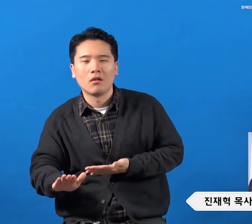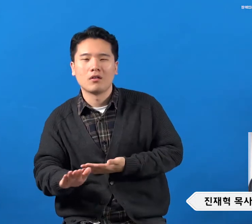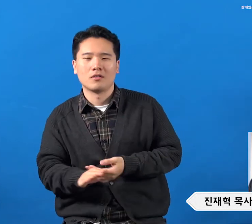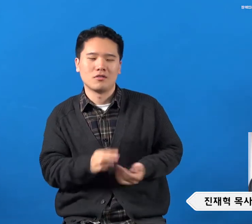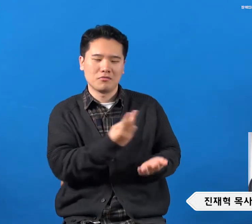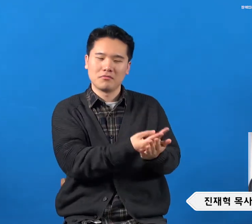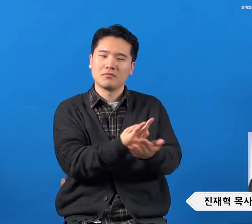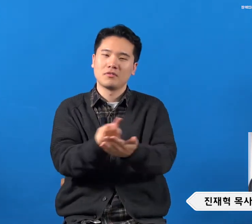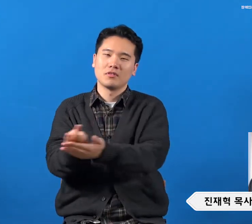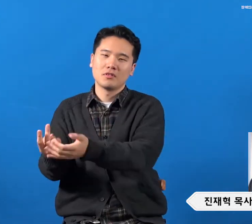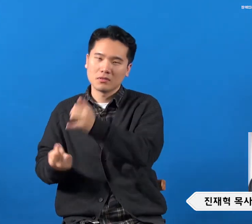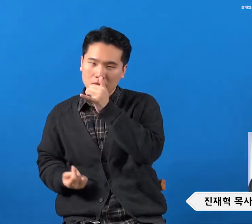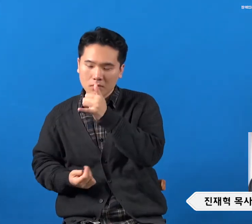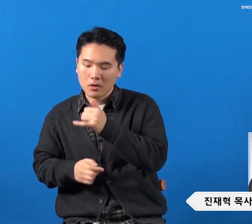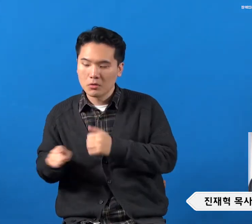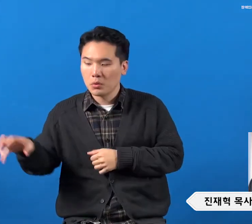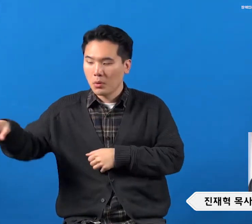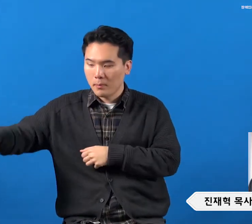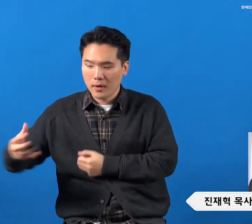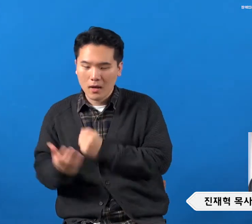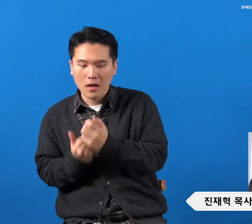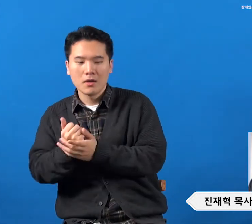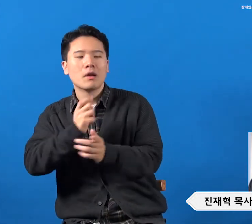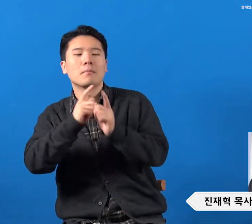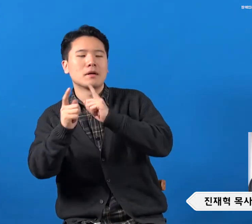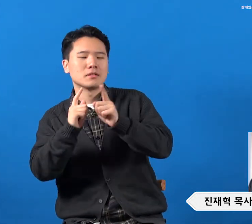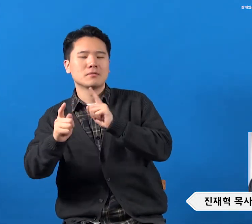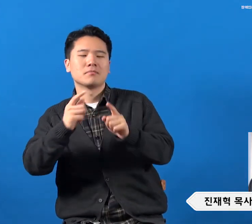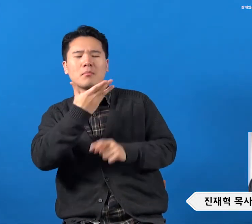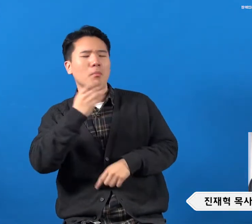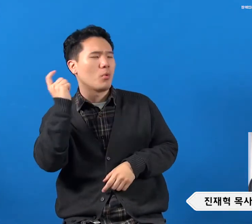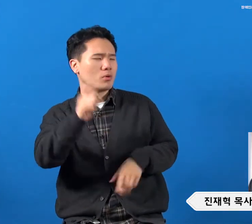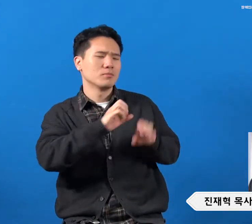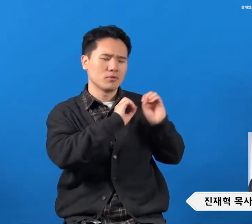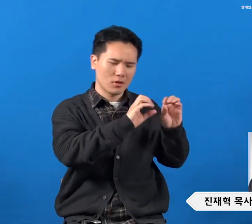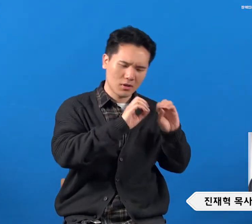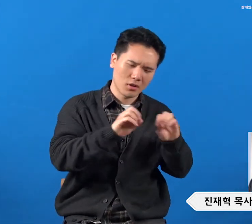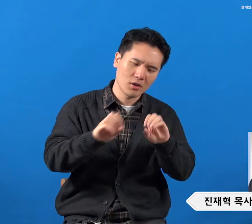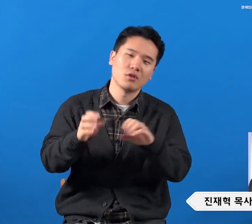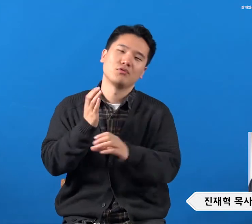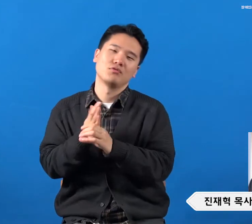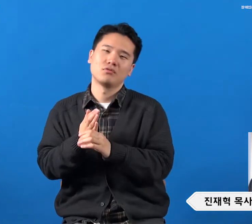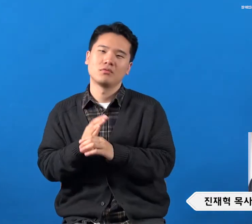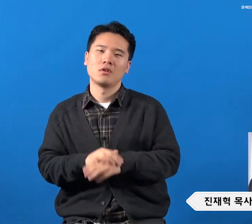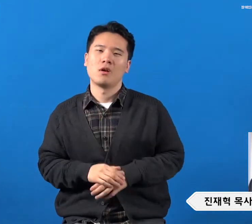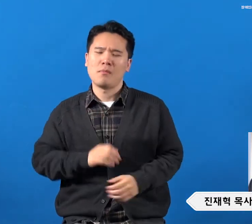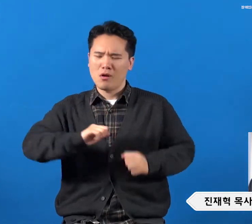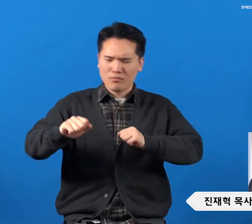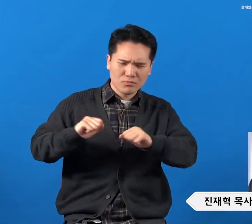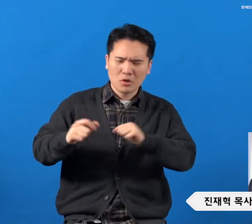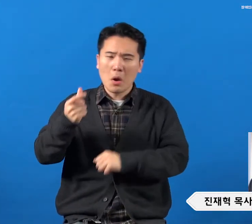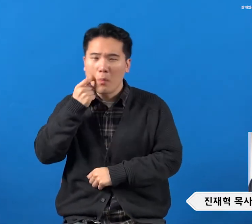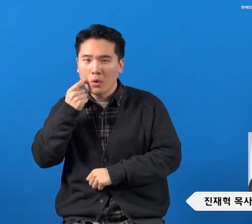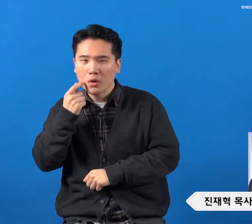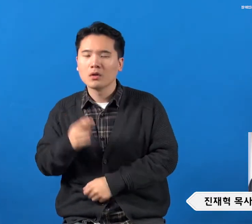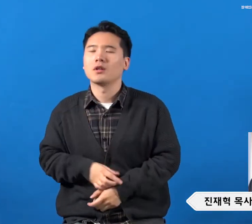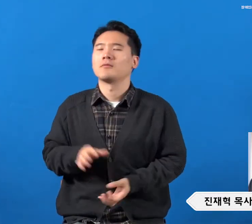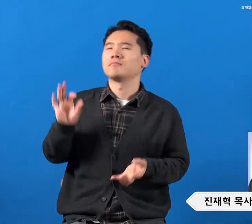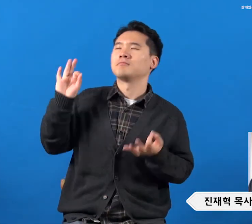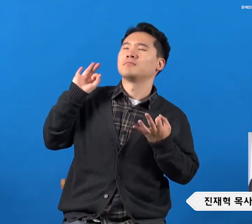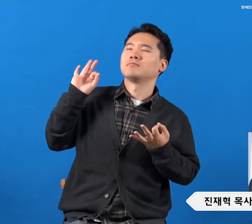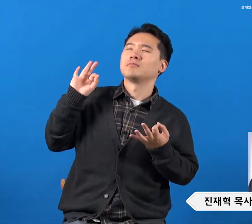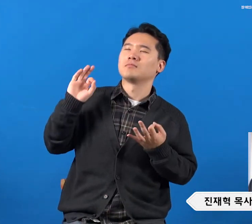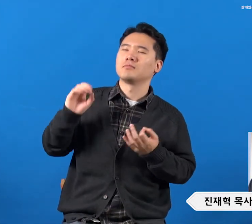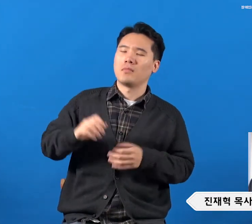한 분이 계속 하나님의 말씀, 복음을 증거합니다. 움직일 수도 없어요. 그냥 거기서 그대로